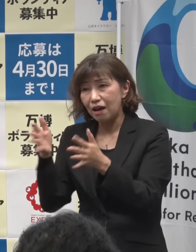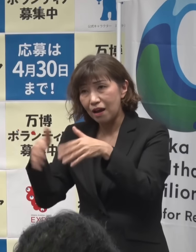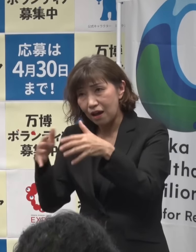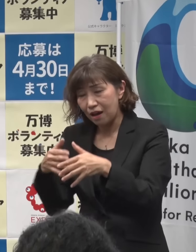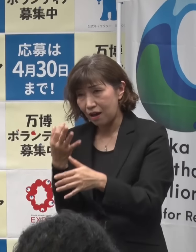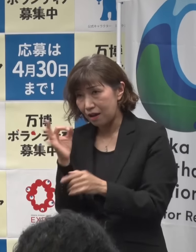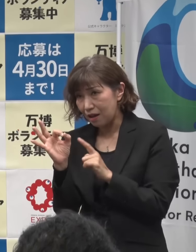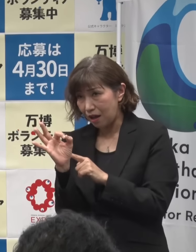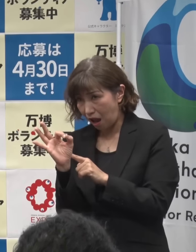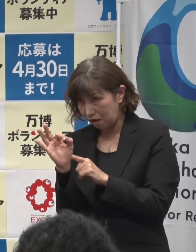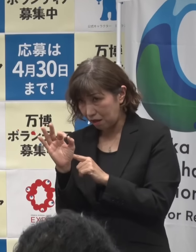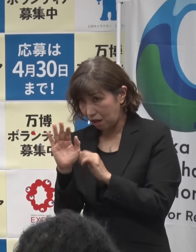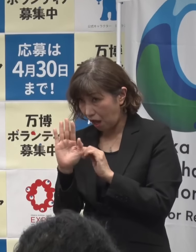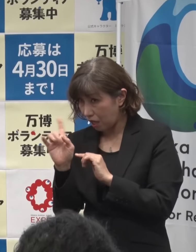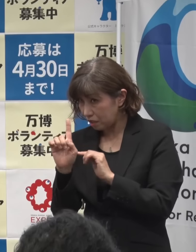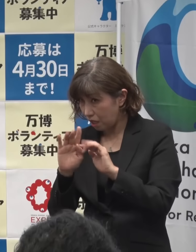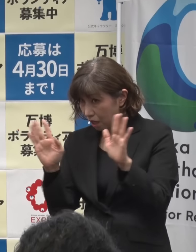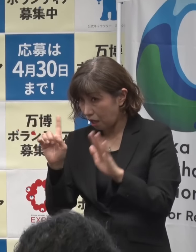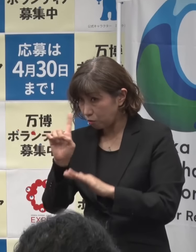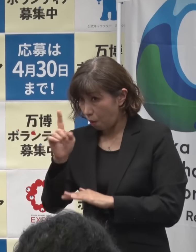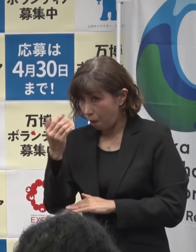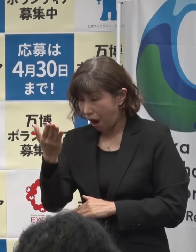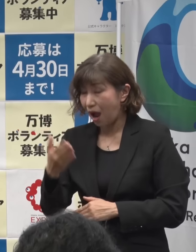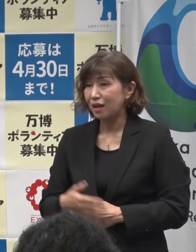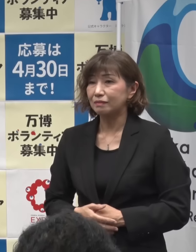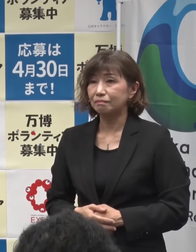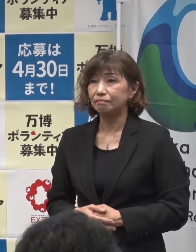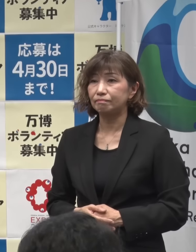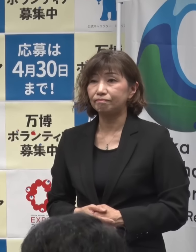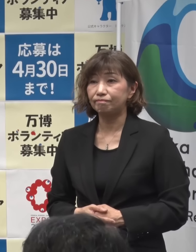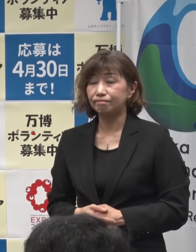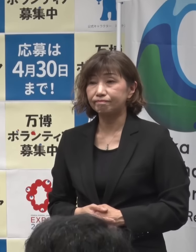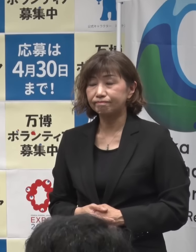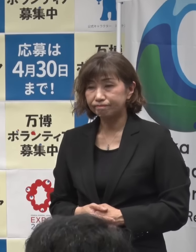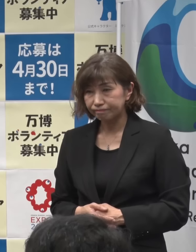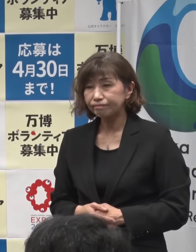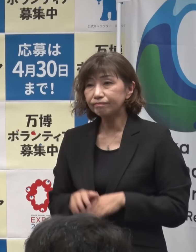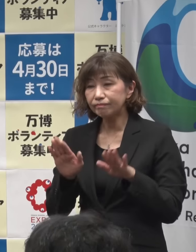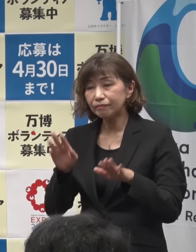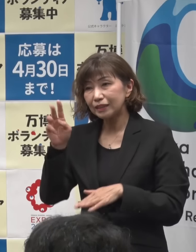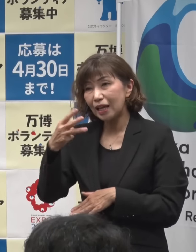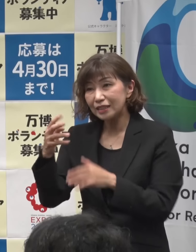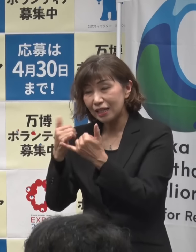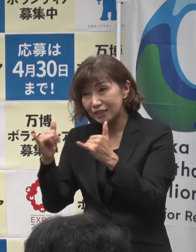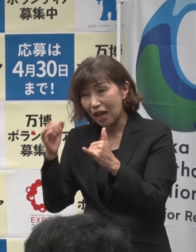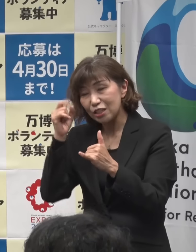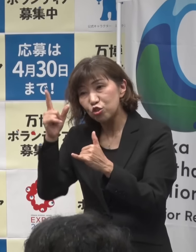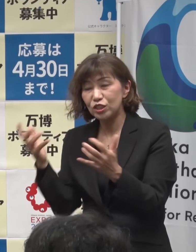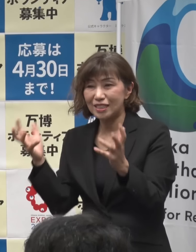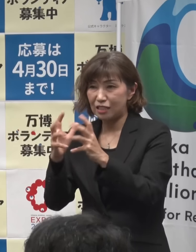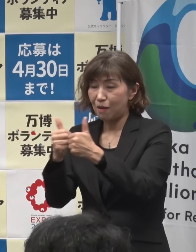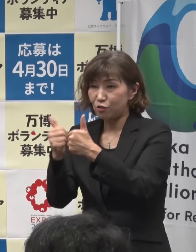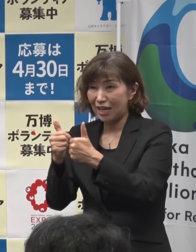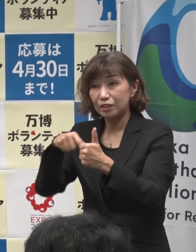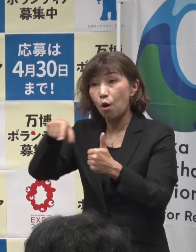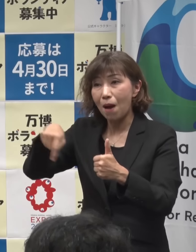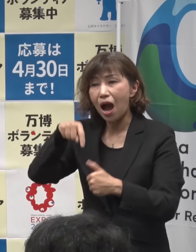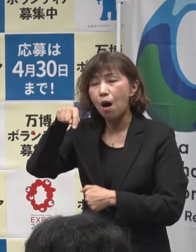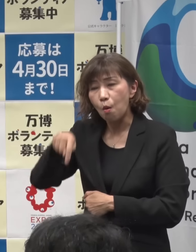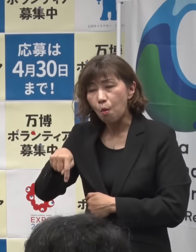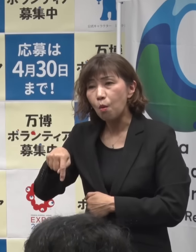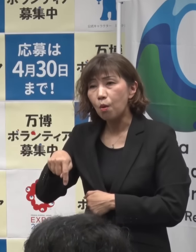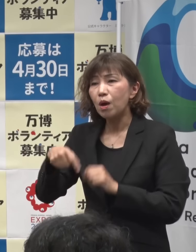度こう現実味があるというふうに考えているんでしょうか。 この第三者の有識者の先生方に、これさまざまな論点